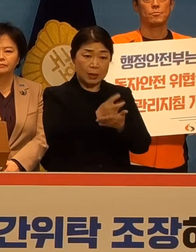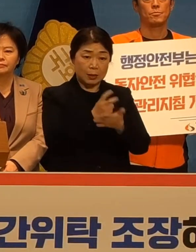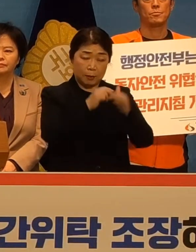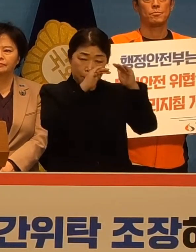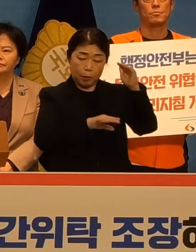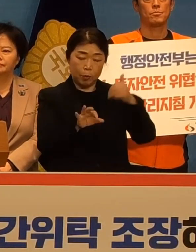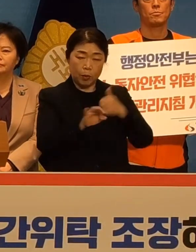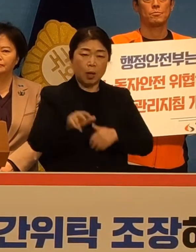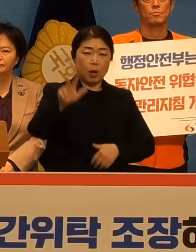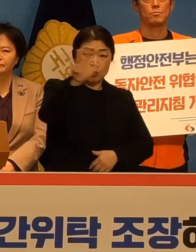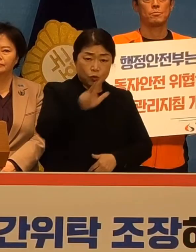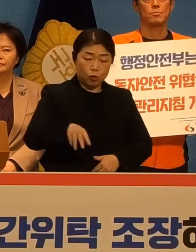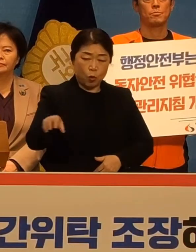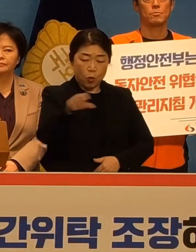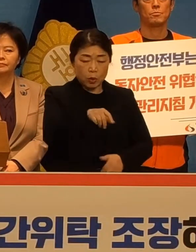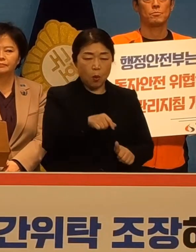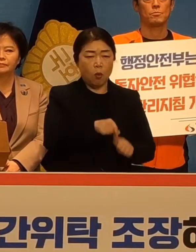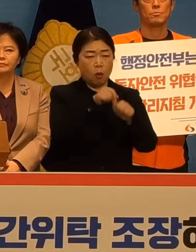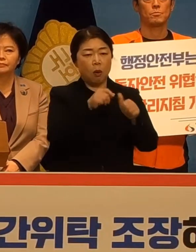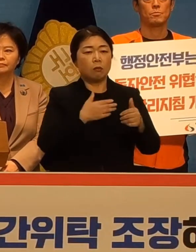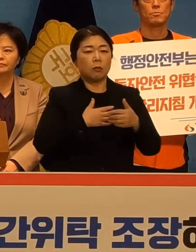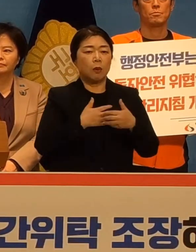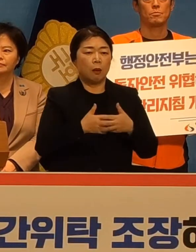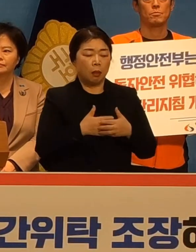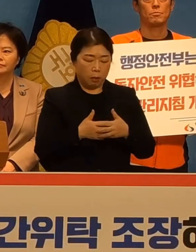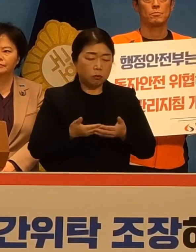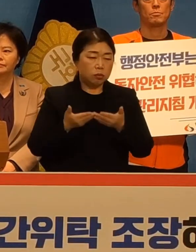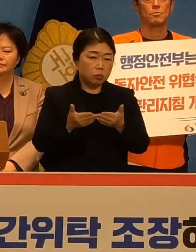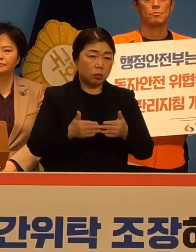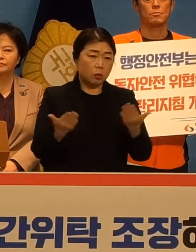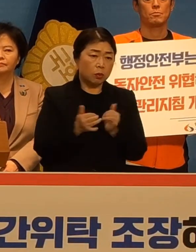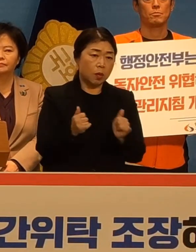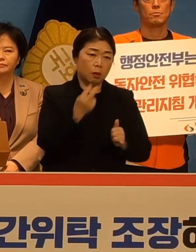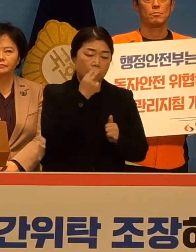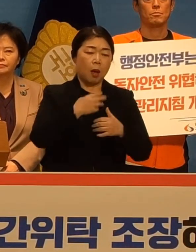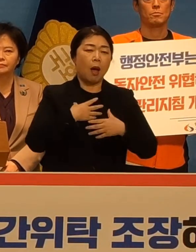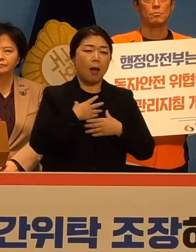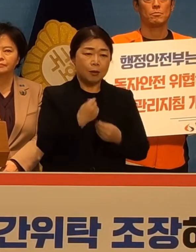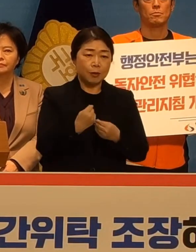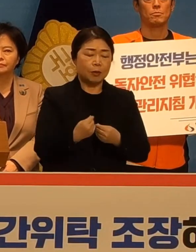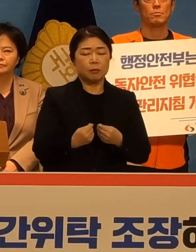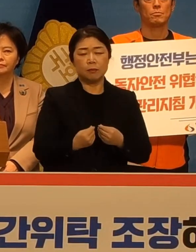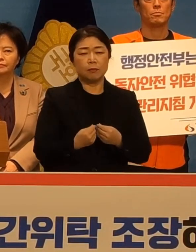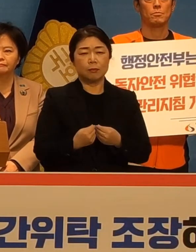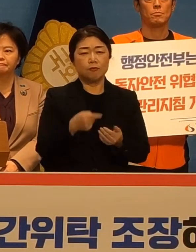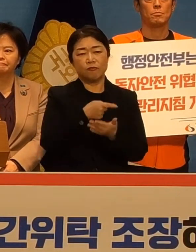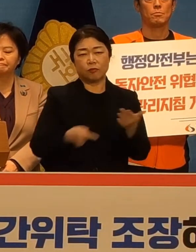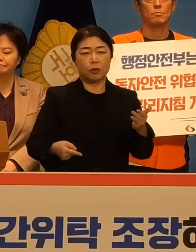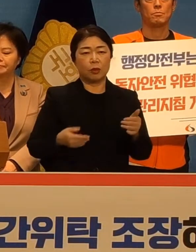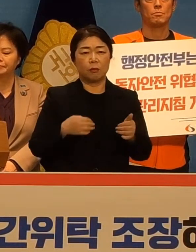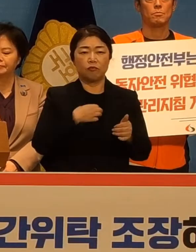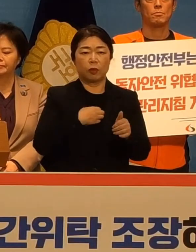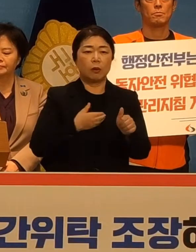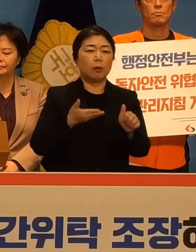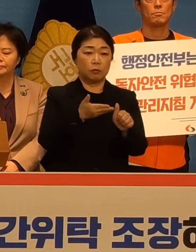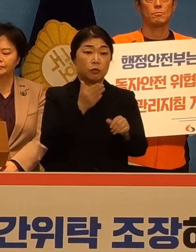전국 현장에서 고용 불안정을 확대하고 노동자의 생명과 안전을 직접적으로 위협하고